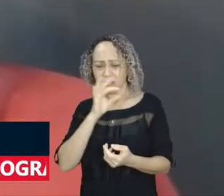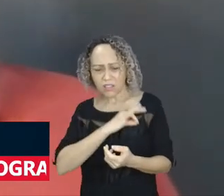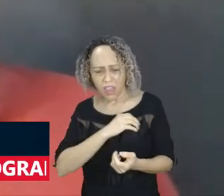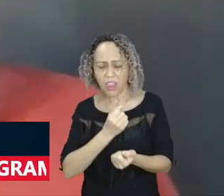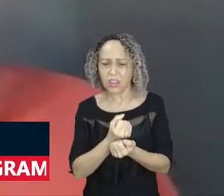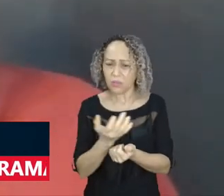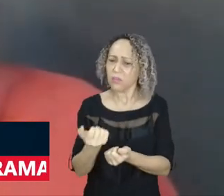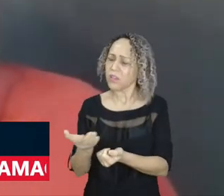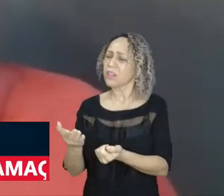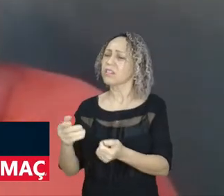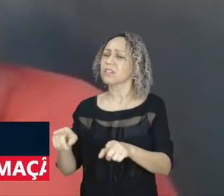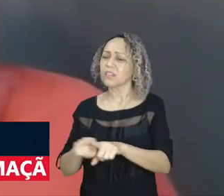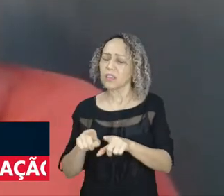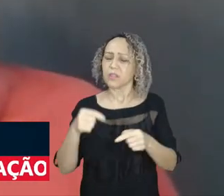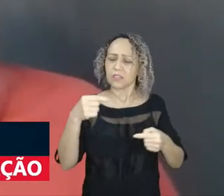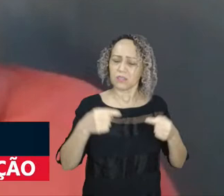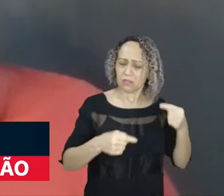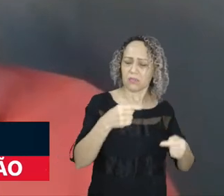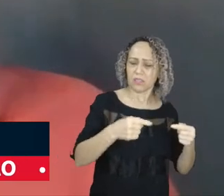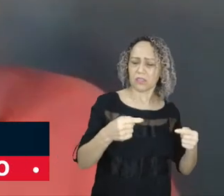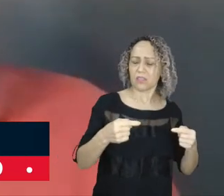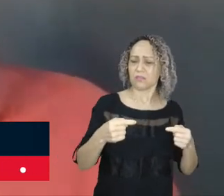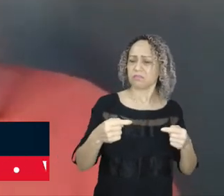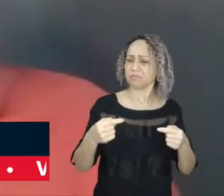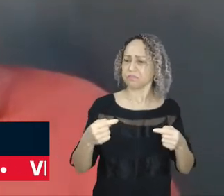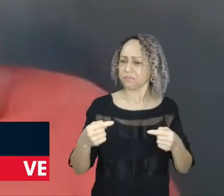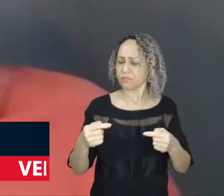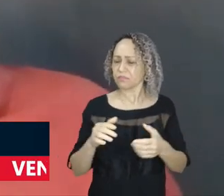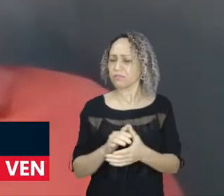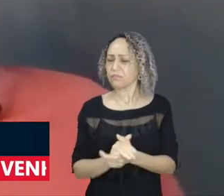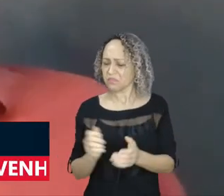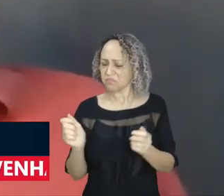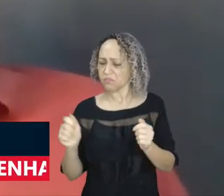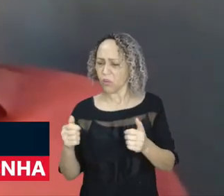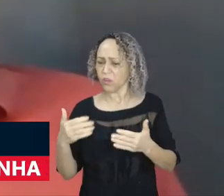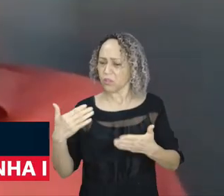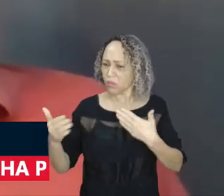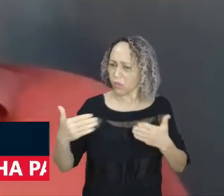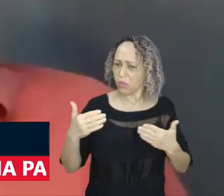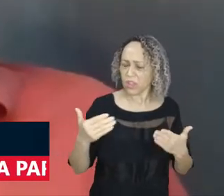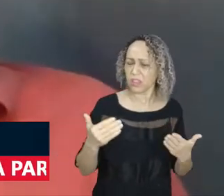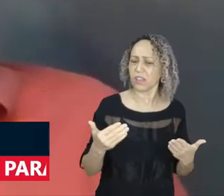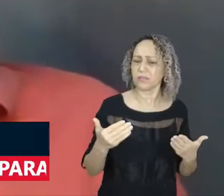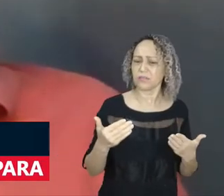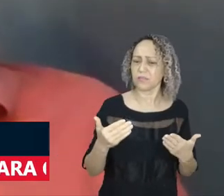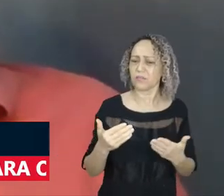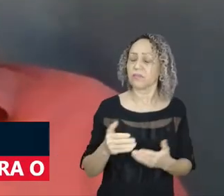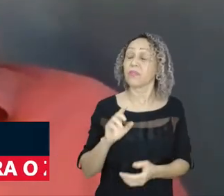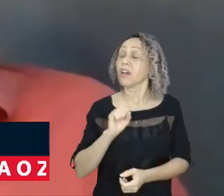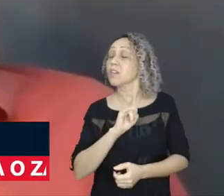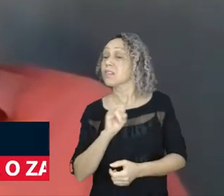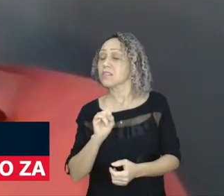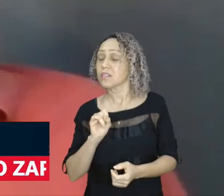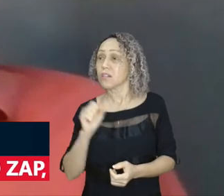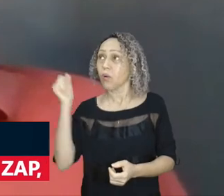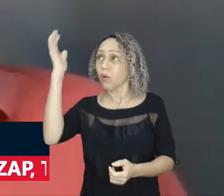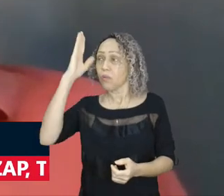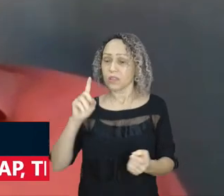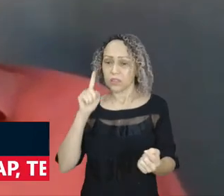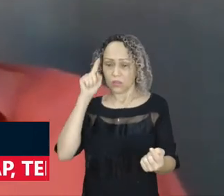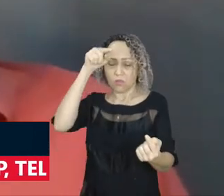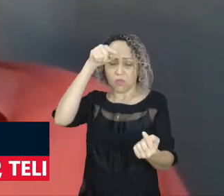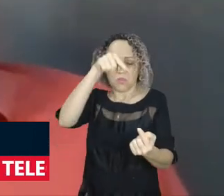uma diplomacia simpática, ele consegue, então, voto. Se o objetivo do Brasil for ter uma cadeira na ONU,